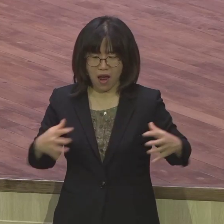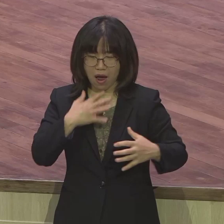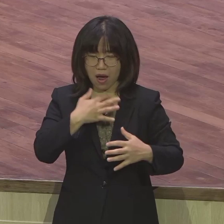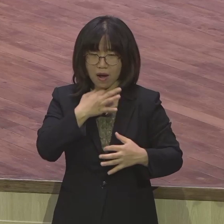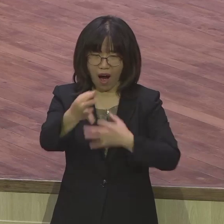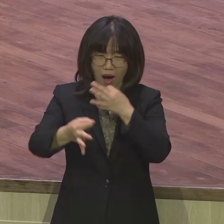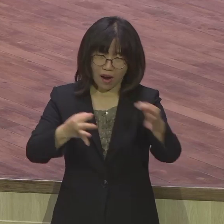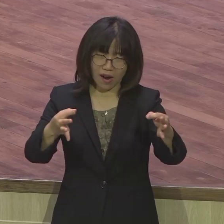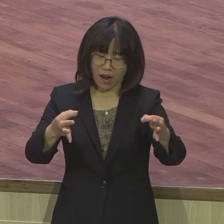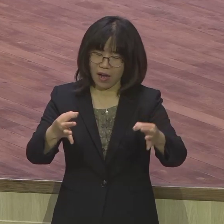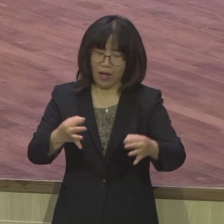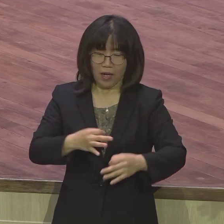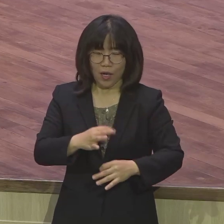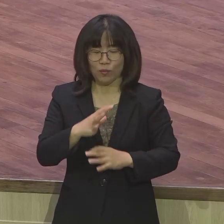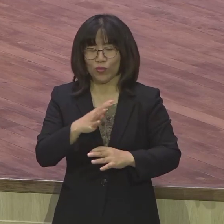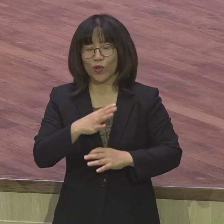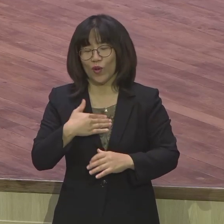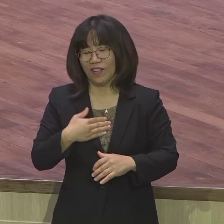이러면